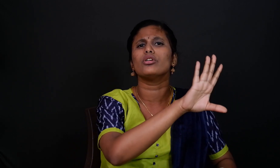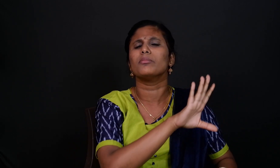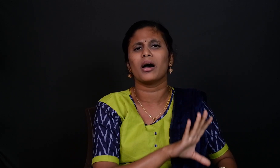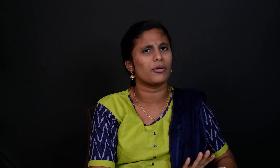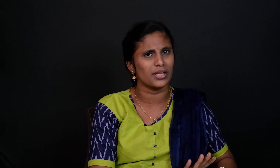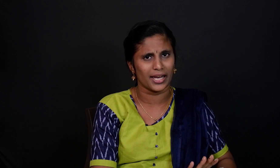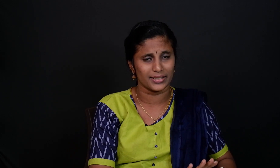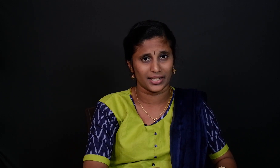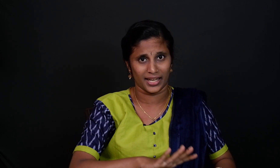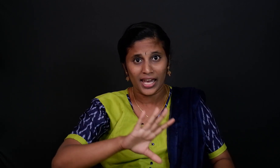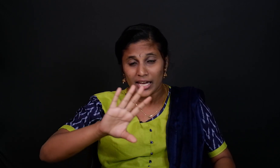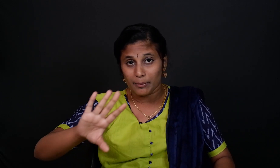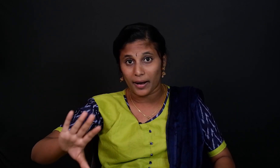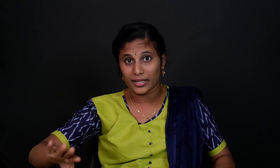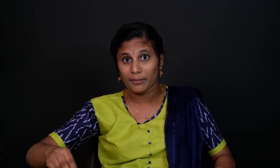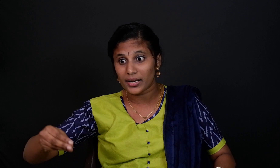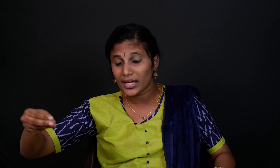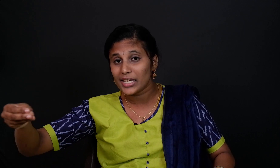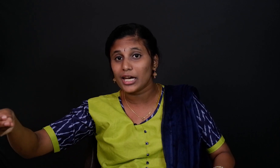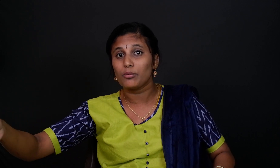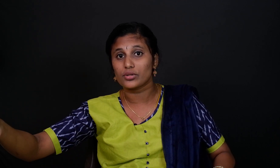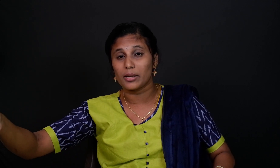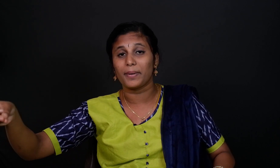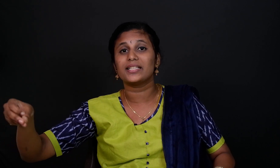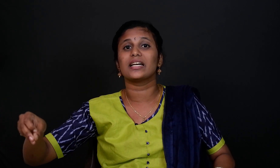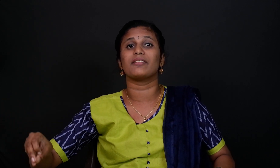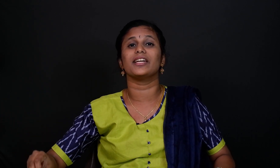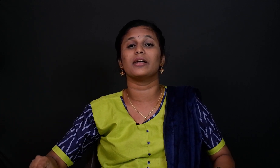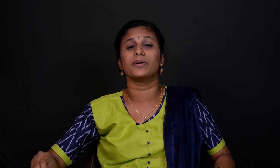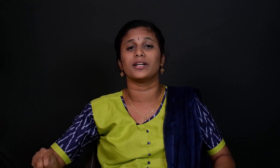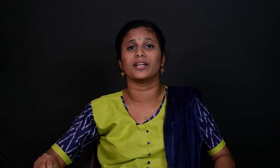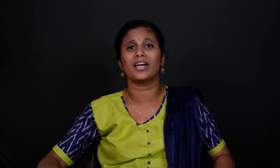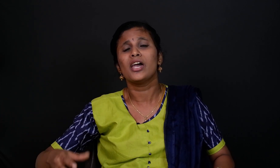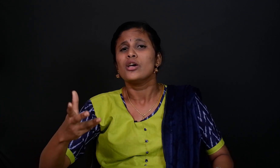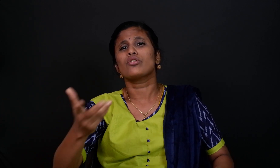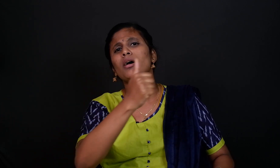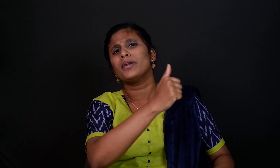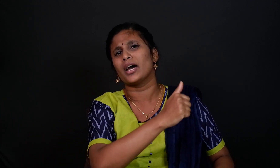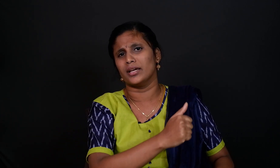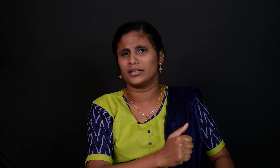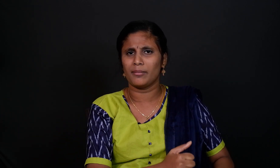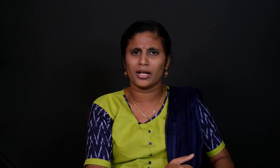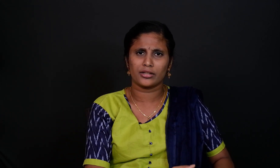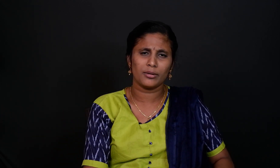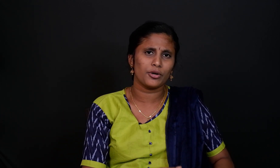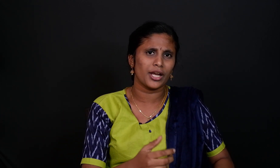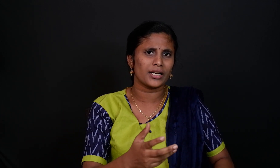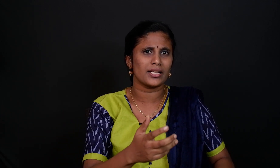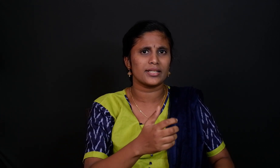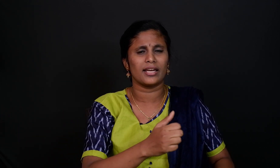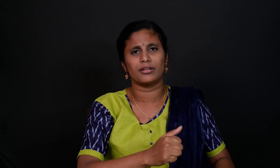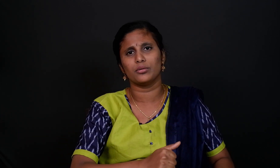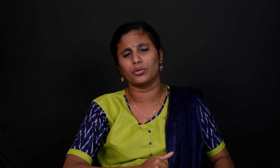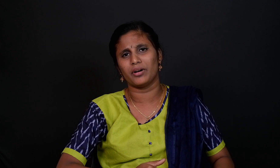ஒண்ணும் இல்லாம வந்து ஆயிடுச்சு. இப்ப அதே மாதிரிதான் இங்கேயும் ஒரு சில பேச்சுகள் வந்து எடுபட்டு இருக்கு. சொல்ல முடியாது தமிழகத்திலயும் ஒரு ஏக்நாத் சிண்டே வந்து